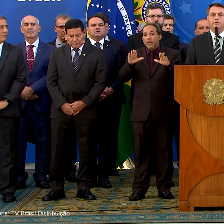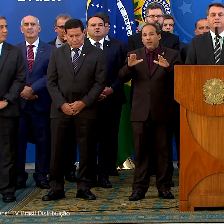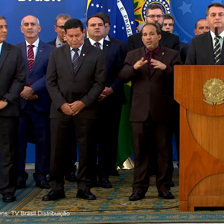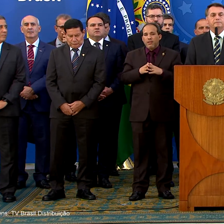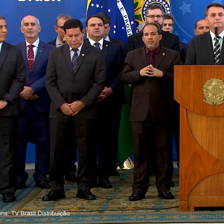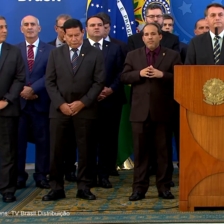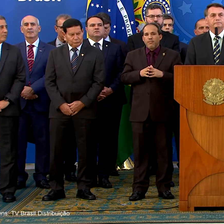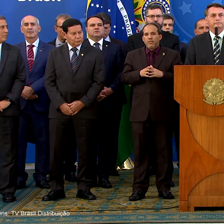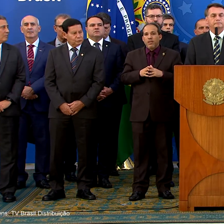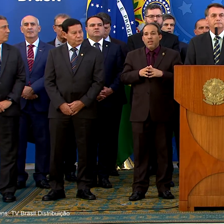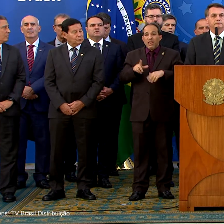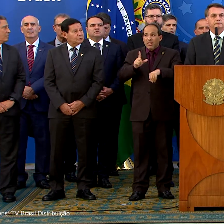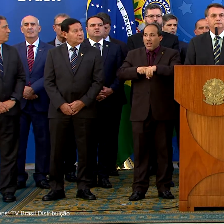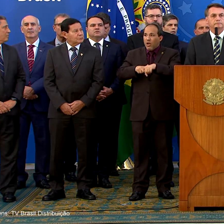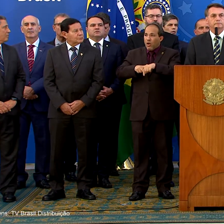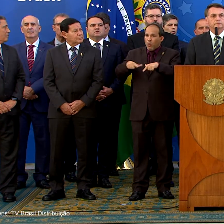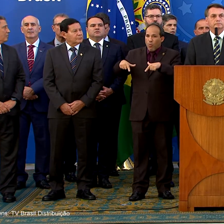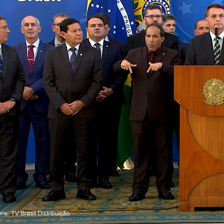a summit